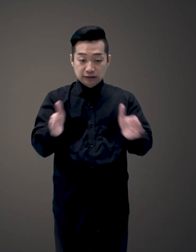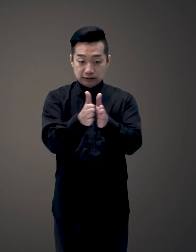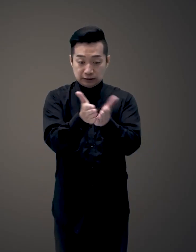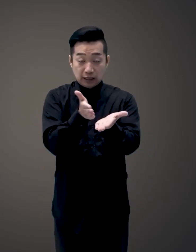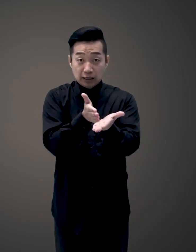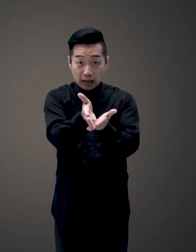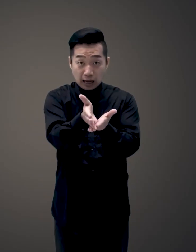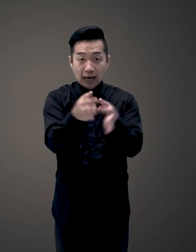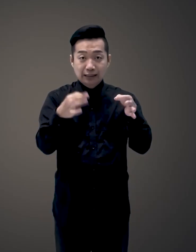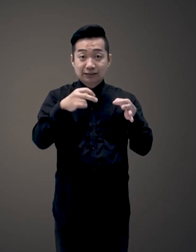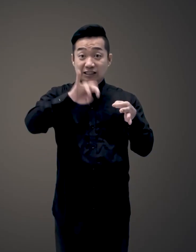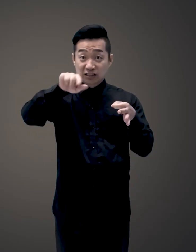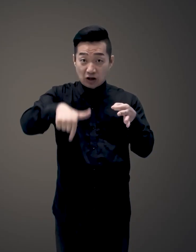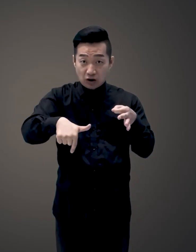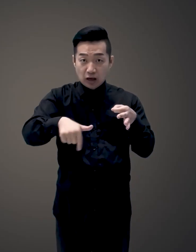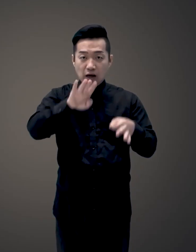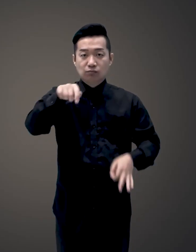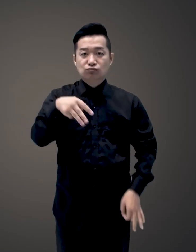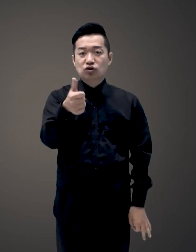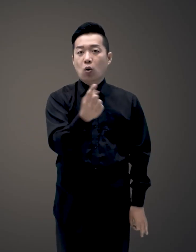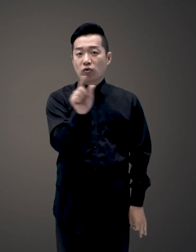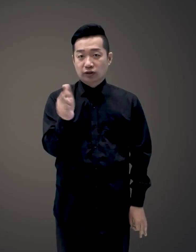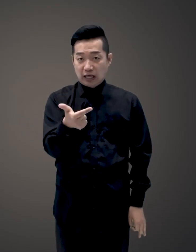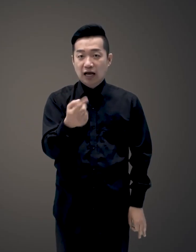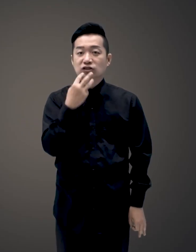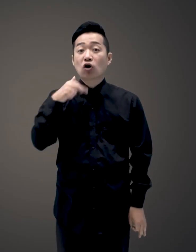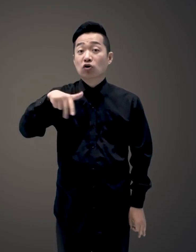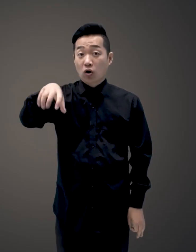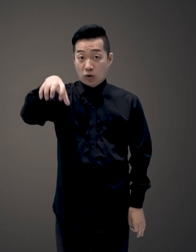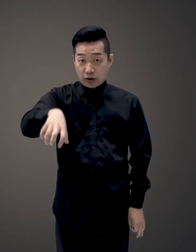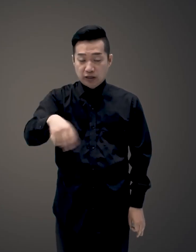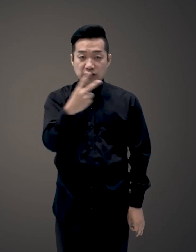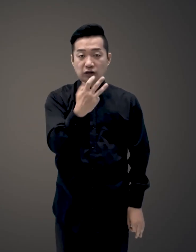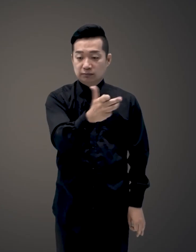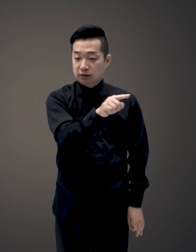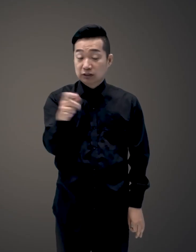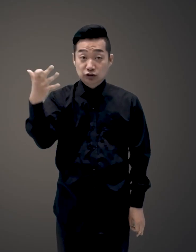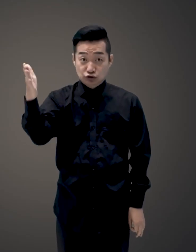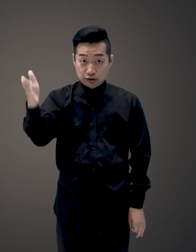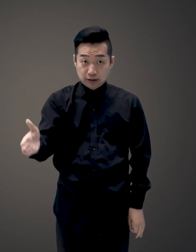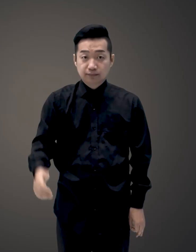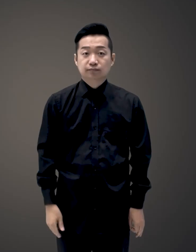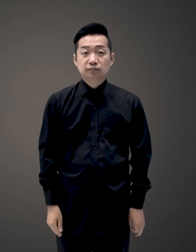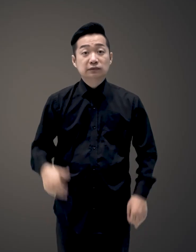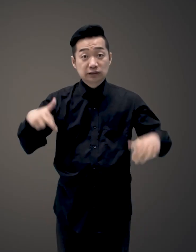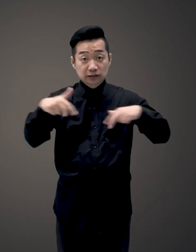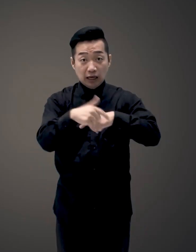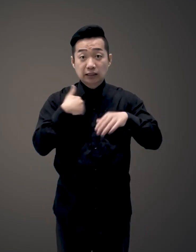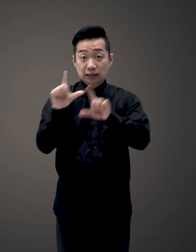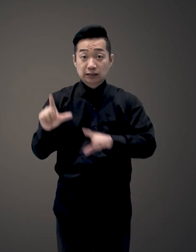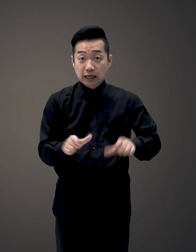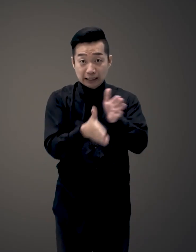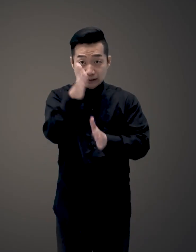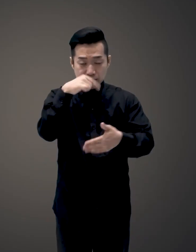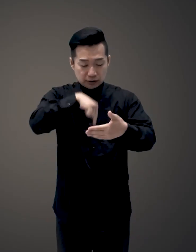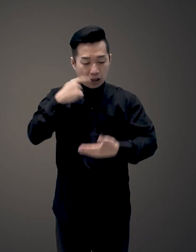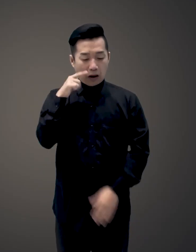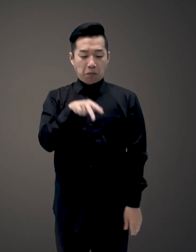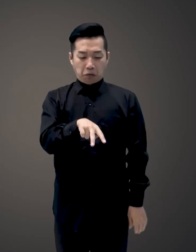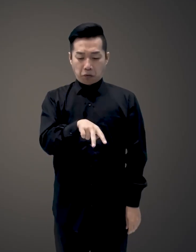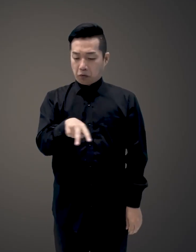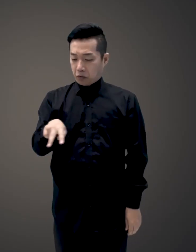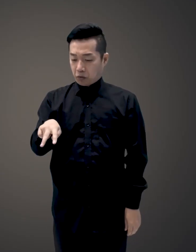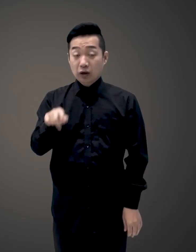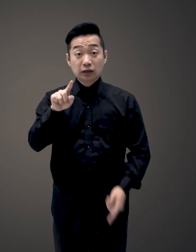문헌학자 김시덕의 불온한 서울 걷기. 2018년에서 2019년까지 산책은 자신이 사는 도시의 맨 밑바닥을 바라보게